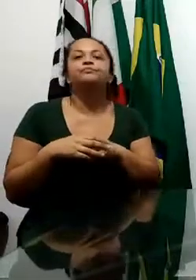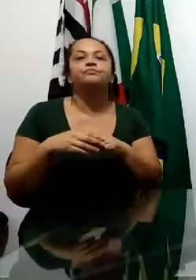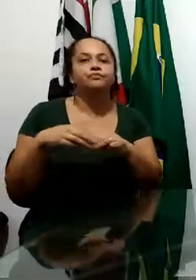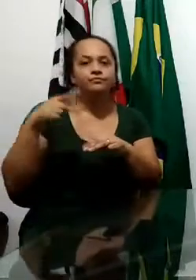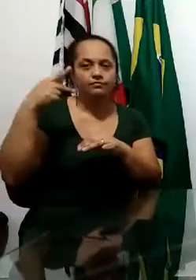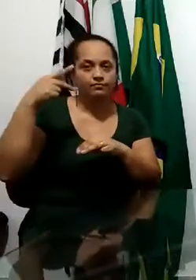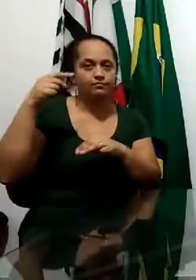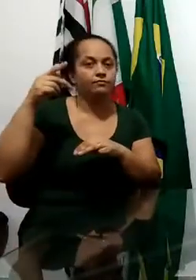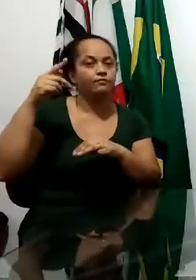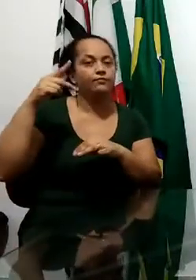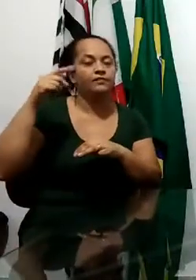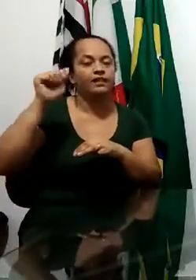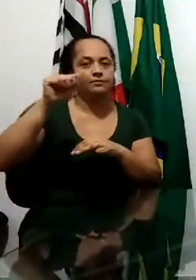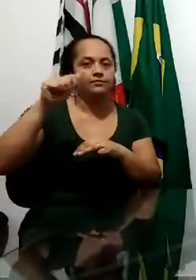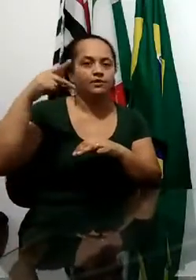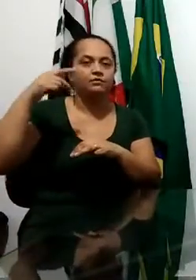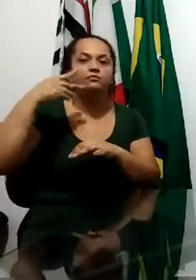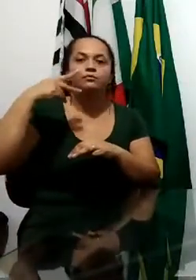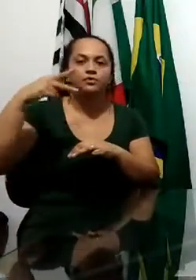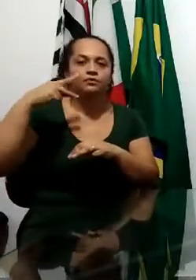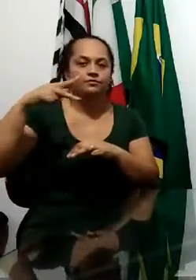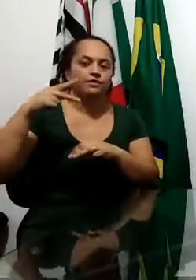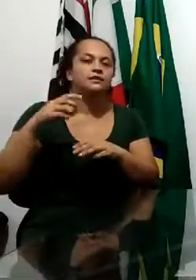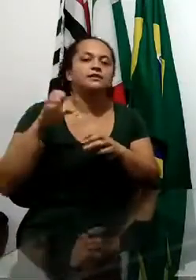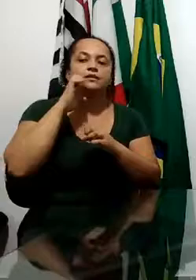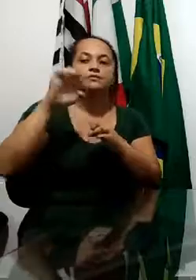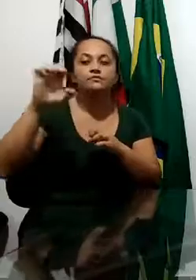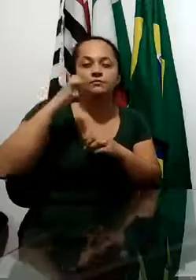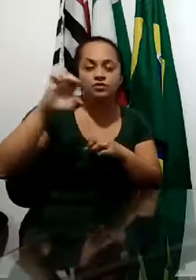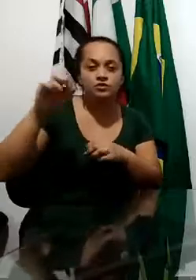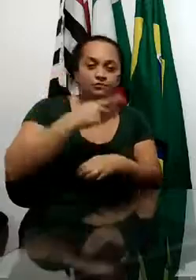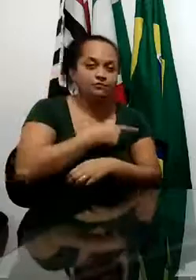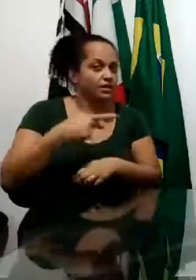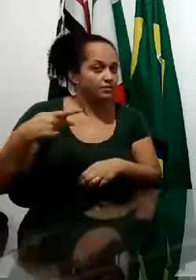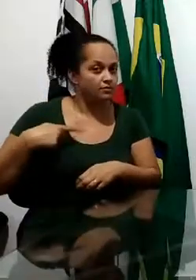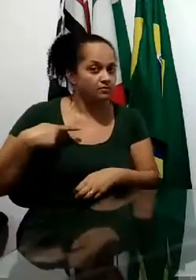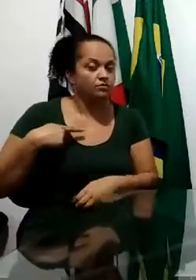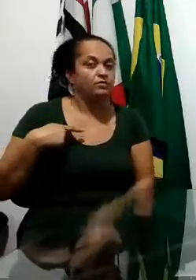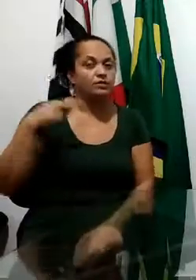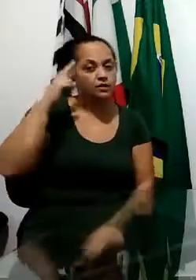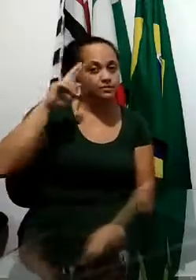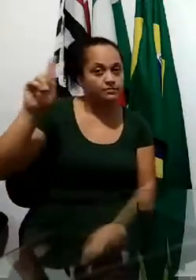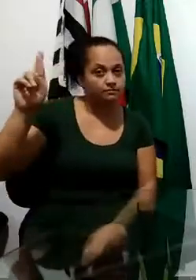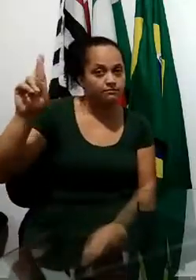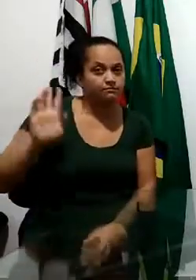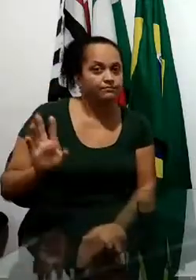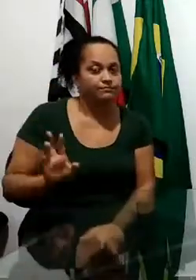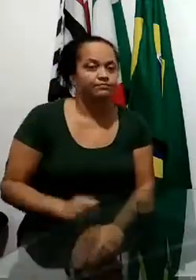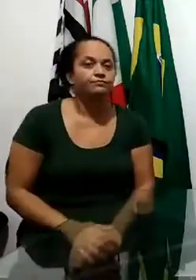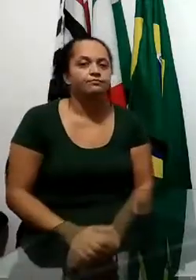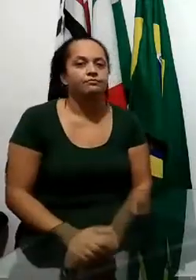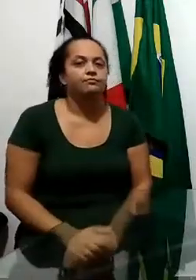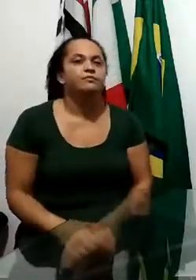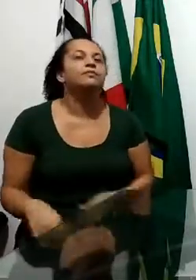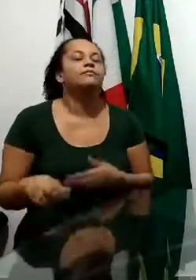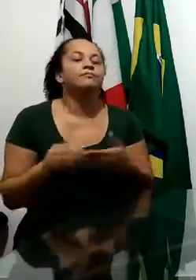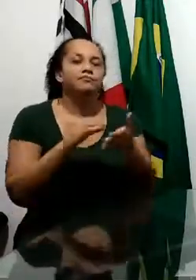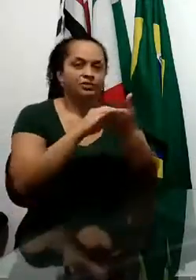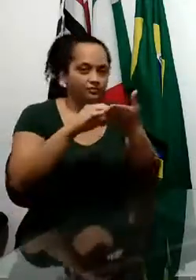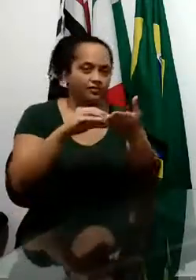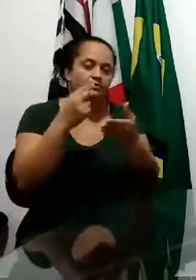o profeta, o evangelista, o pastor e o mestre. Né? E no versículo 28,